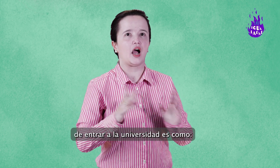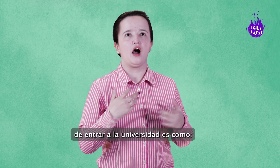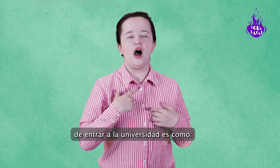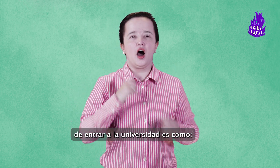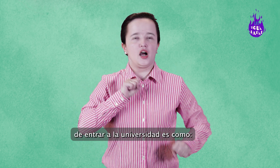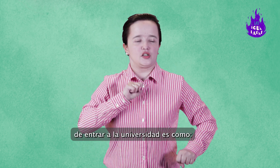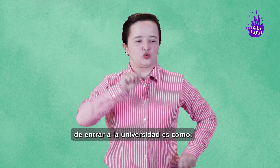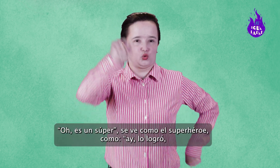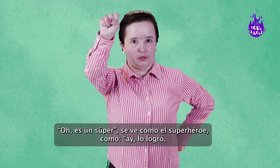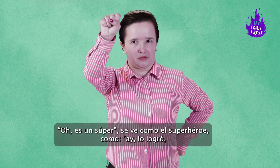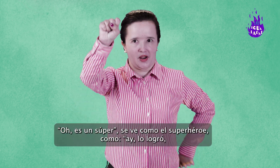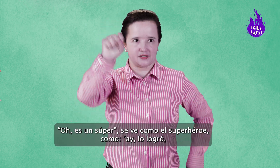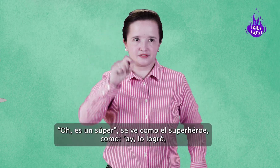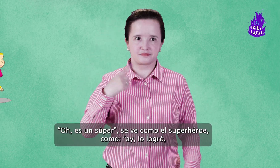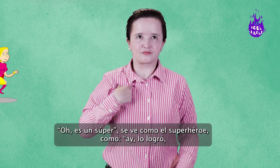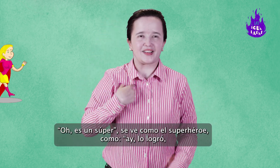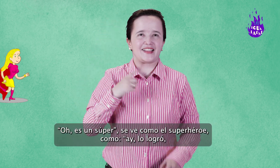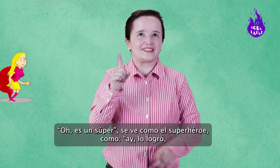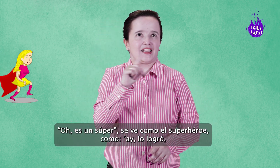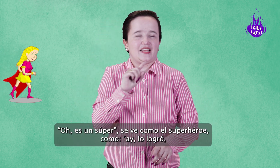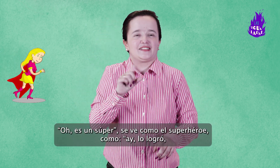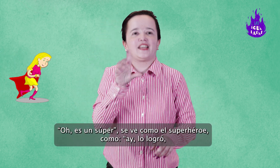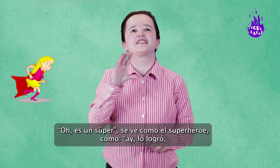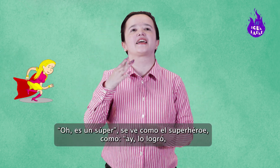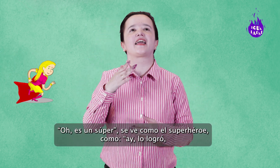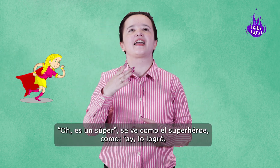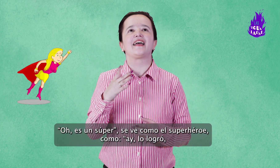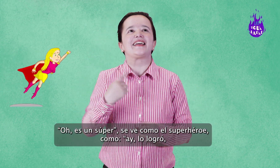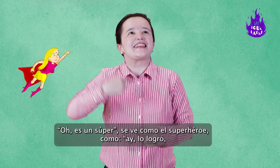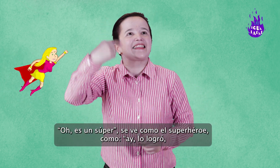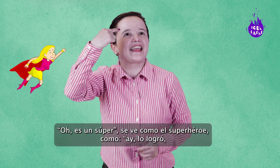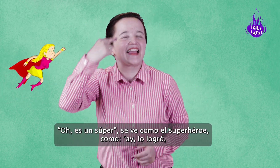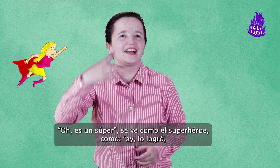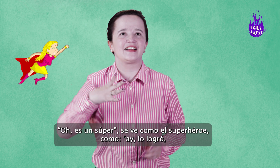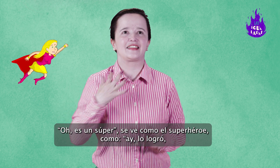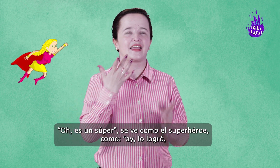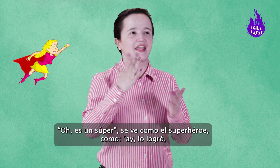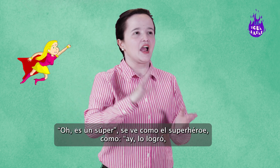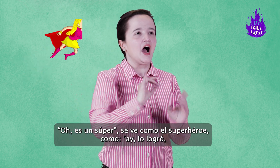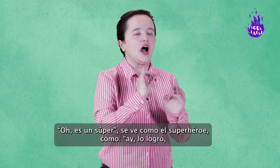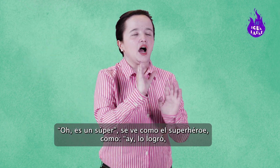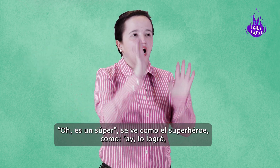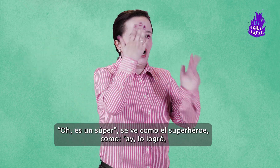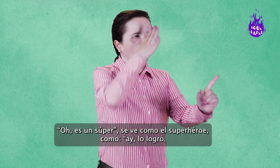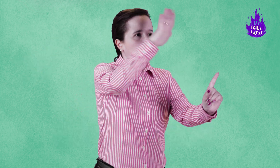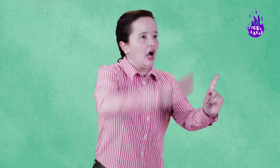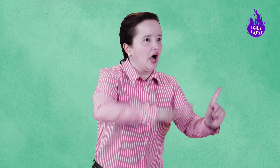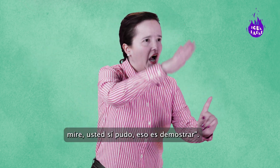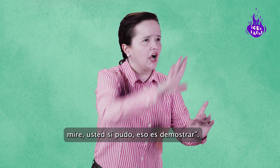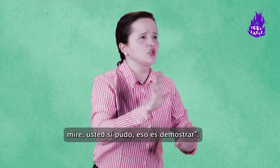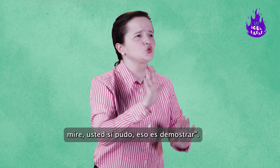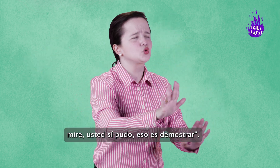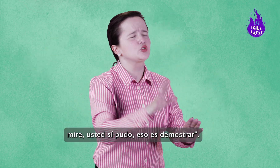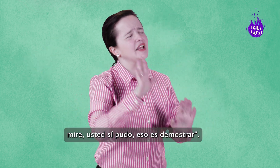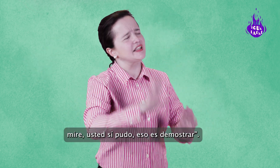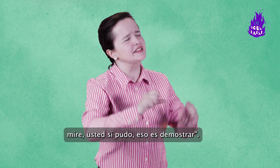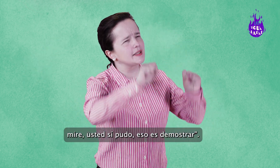a la universidad, es como, es un súper, se ve como el superhéroe, ¿no? Como, ay, lo logró, mire, usted sí